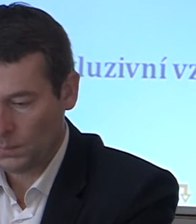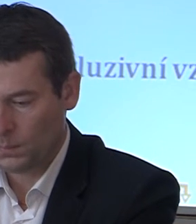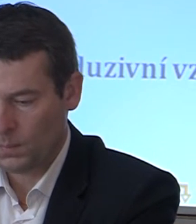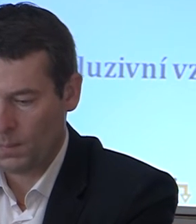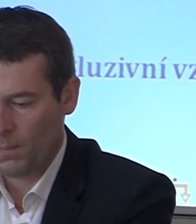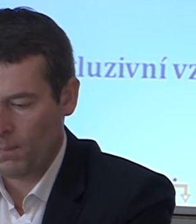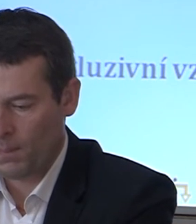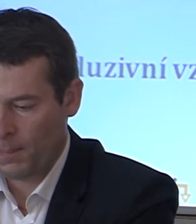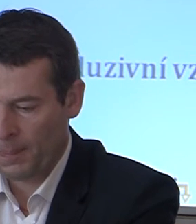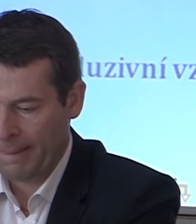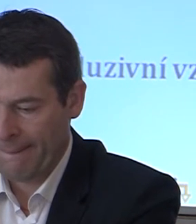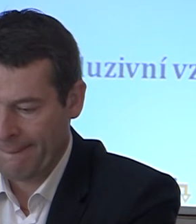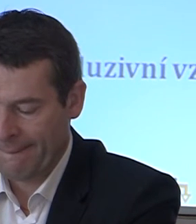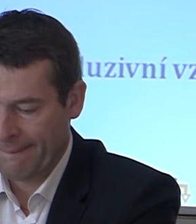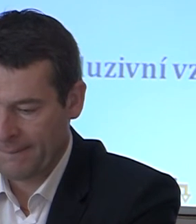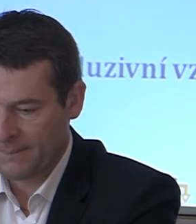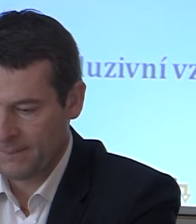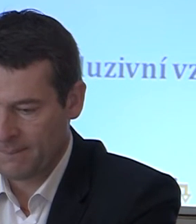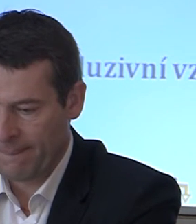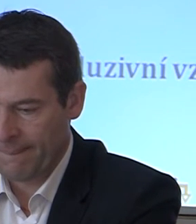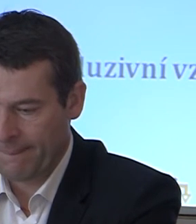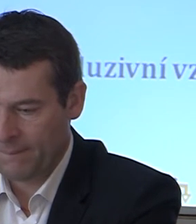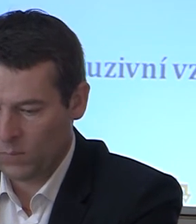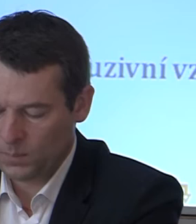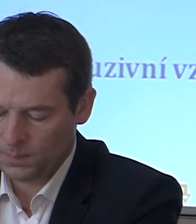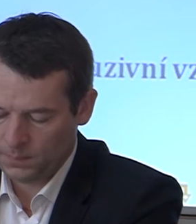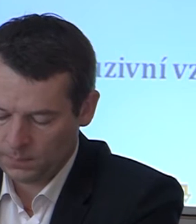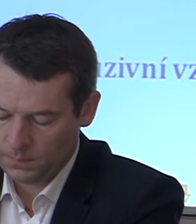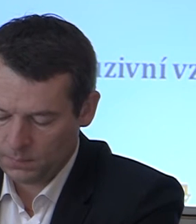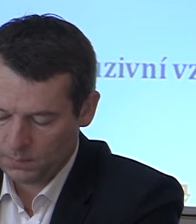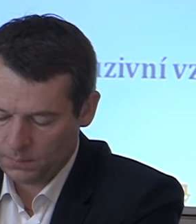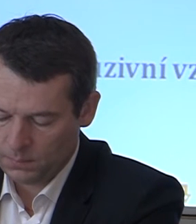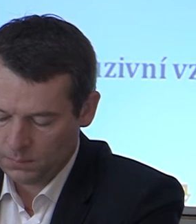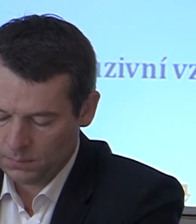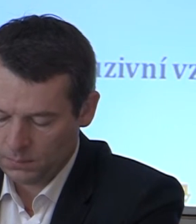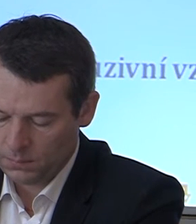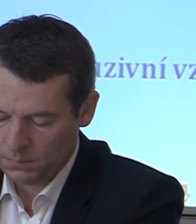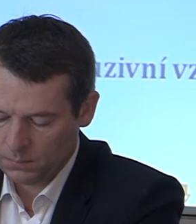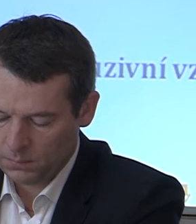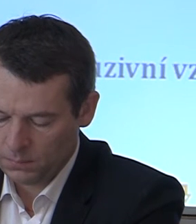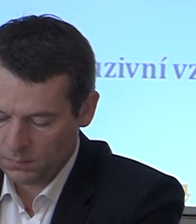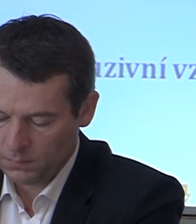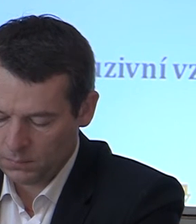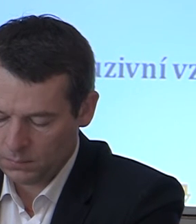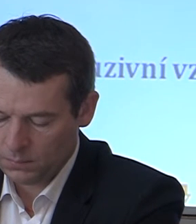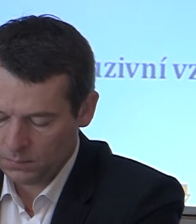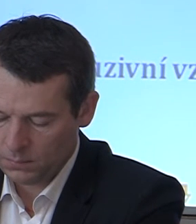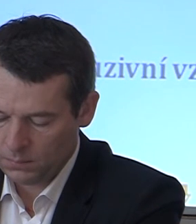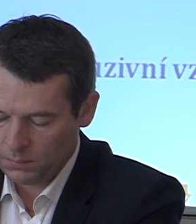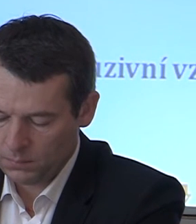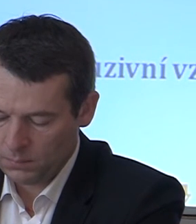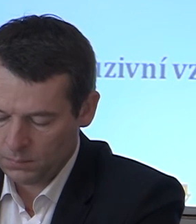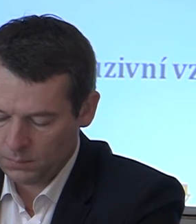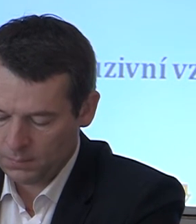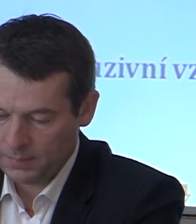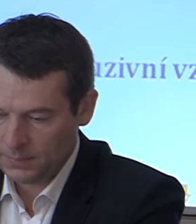možnosti, jak tyto přístupy zkvalitnit a rozšířit. Takže vám přeji, aby toto vaše